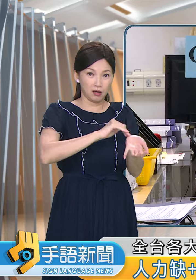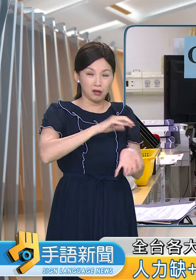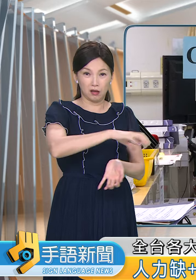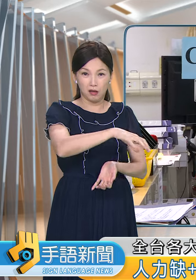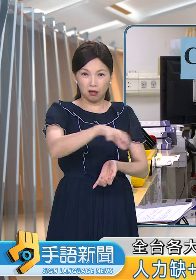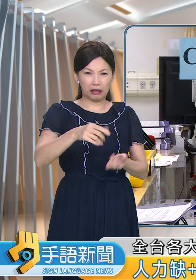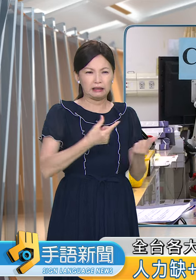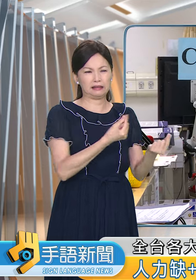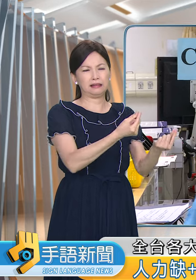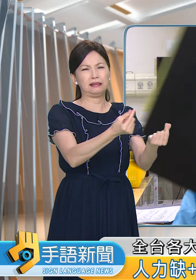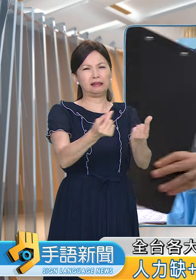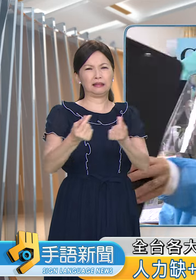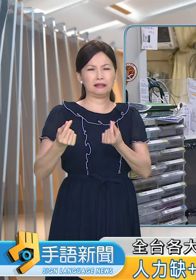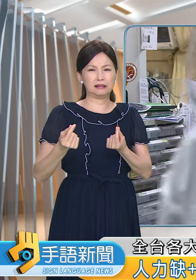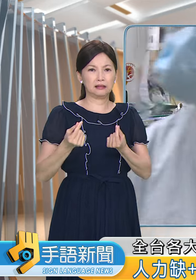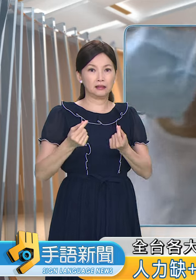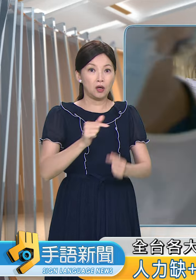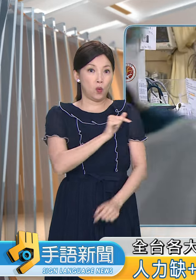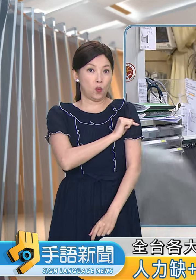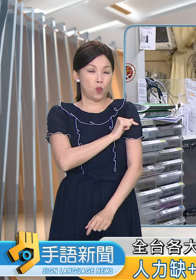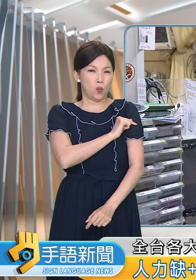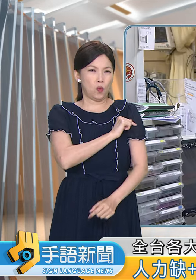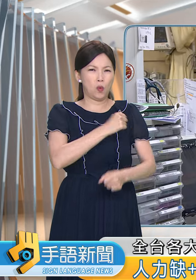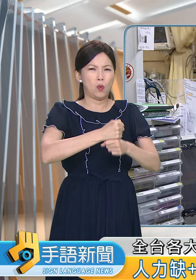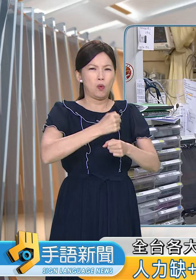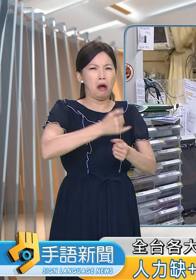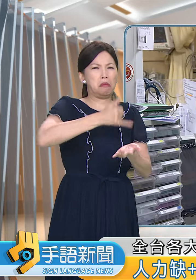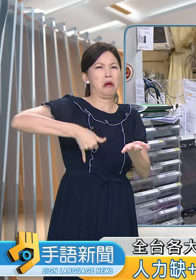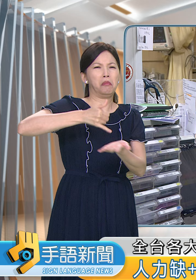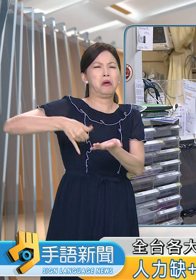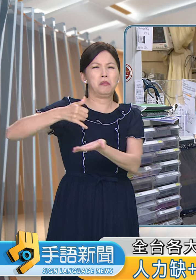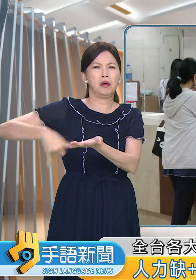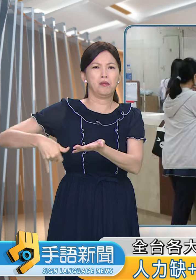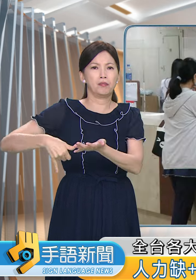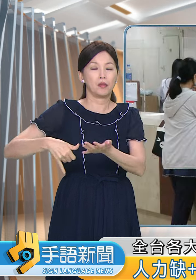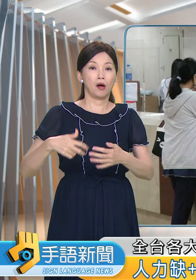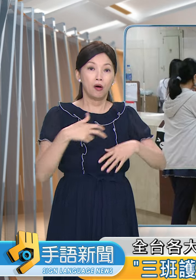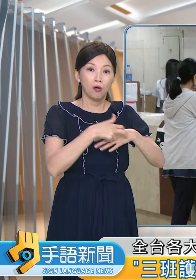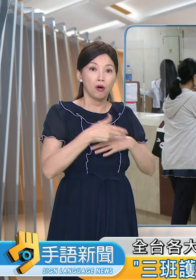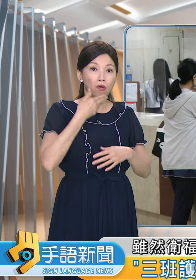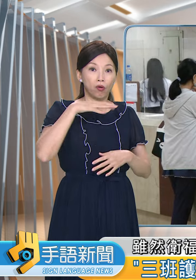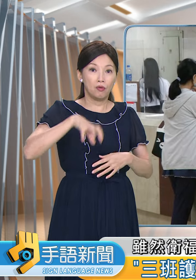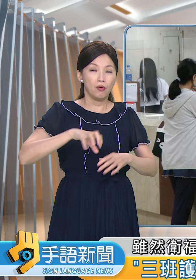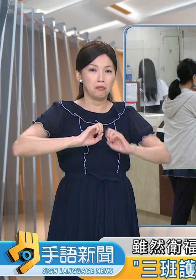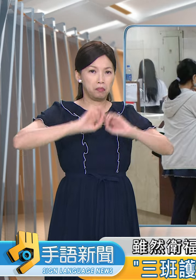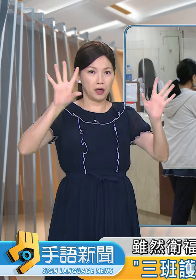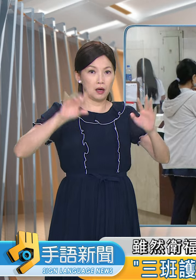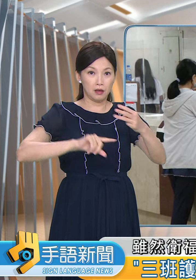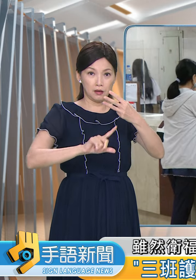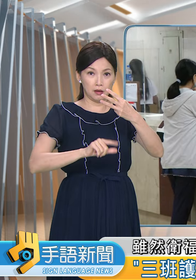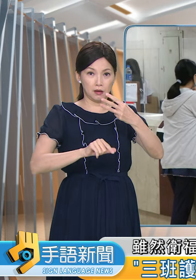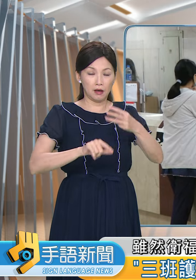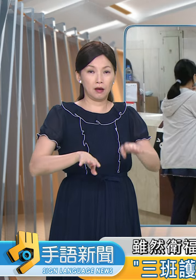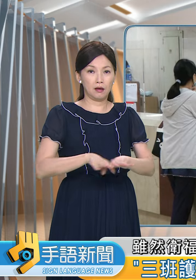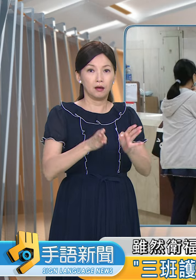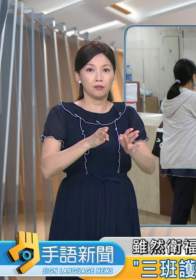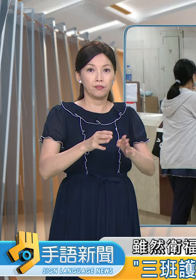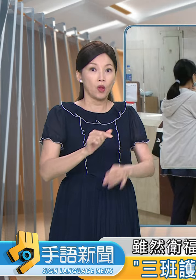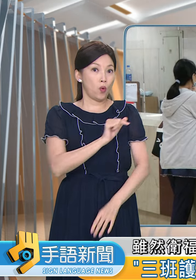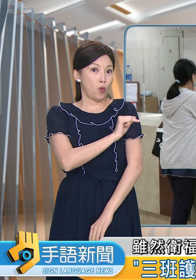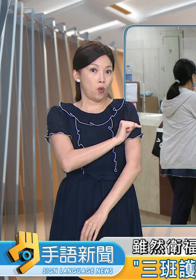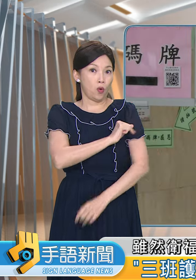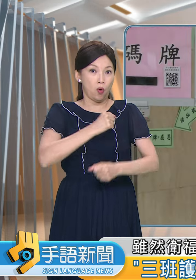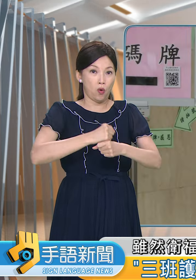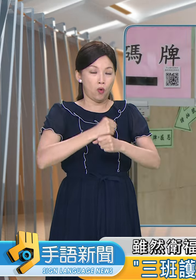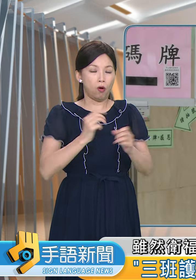全台各大小医院都出现了护理师的离职潮。虽然卫福部从3月开始